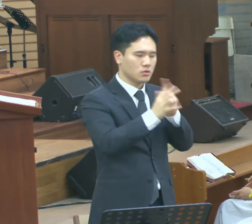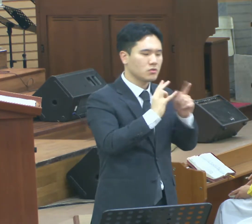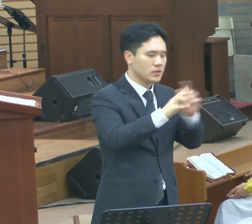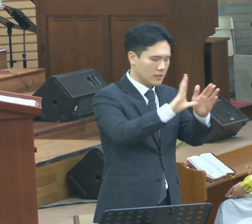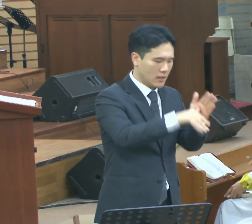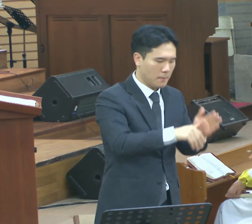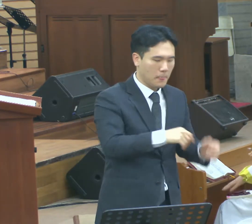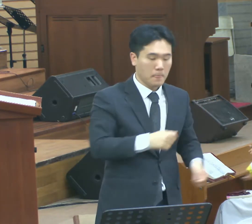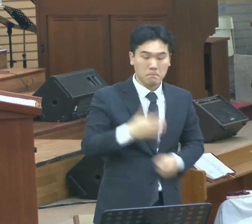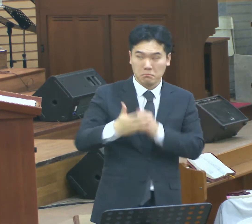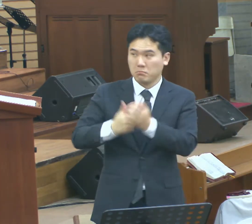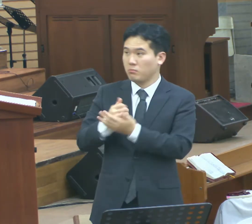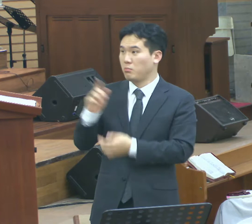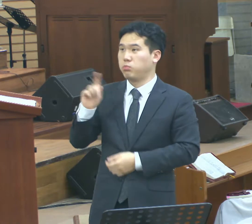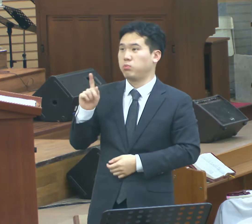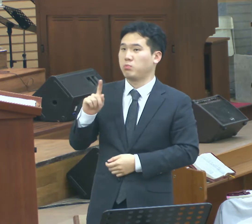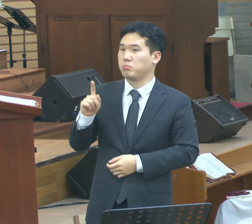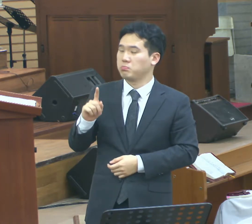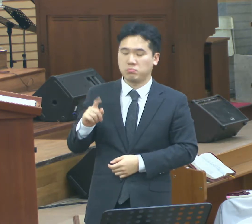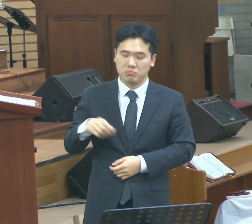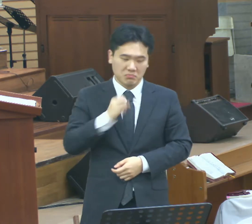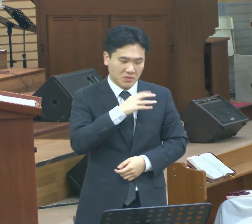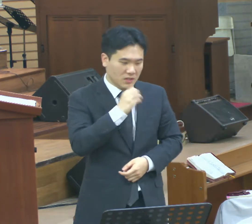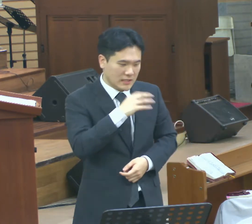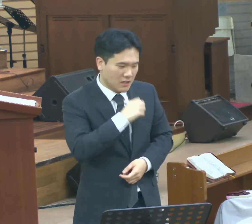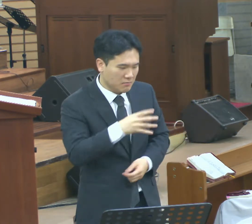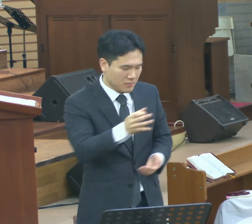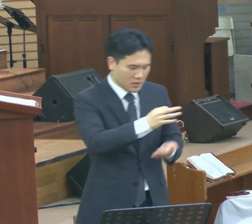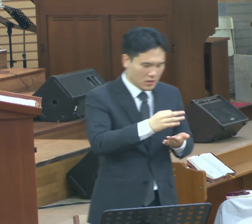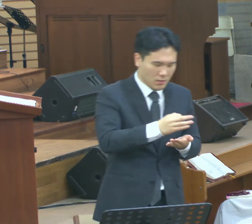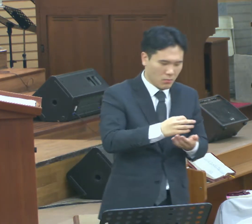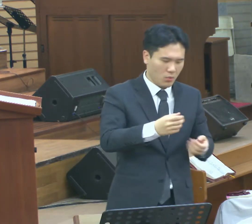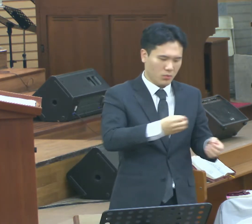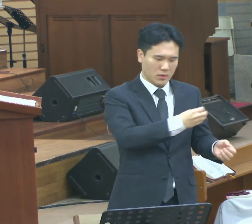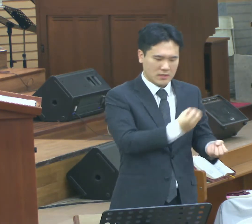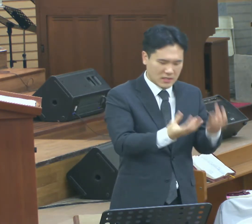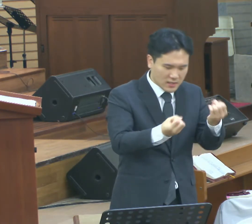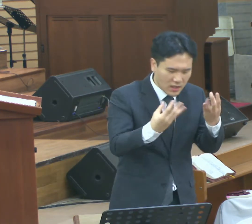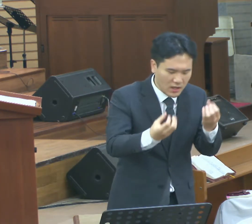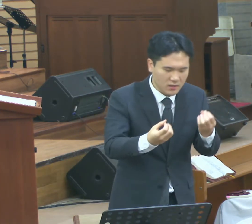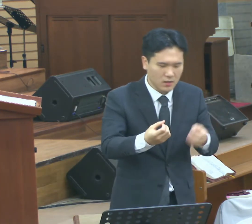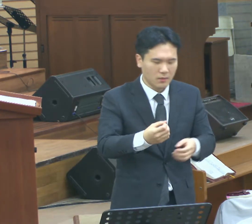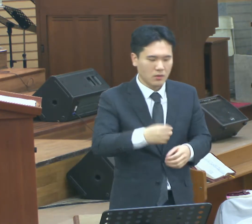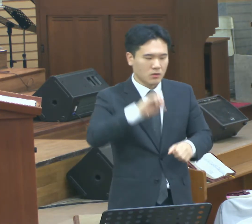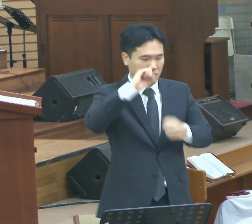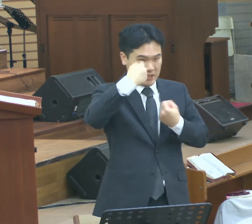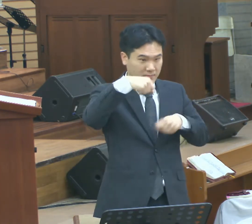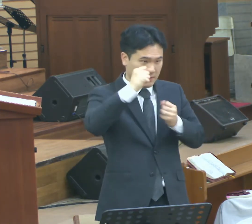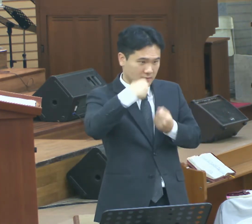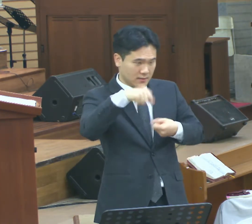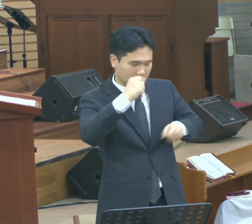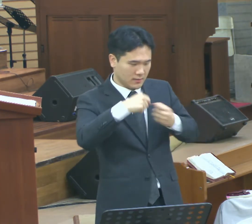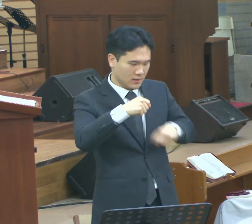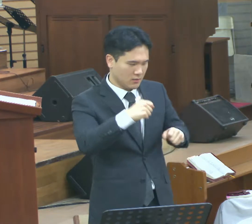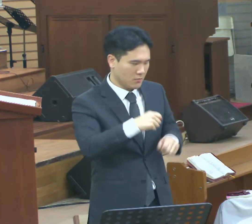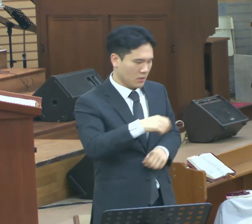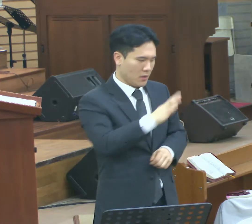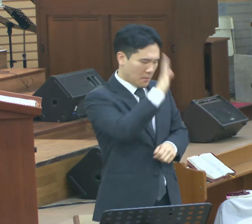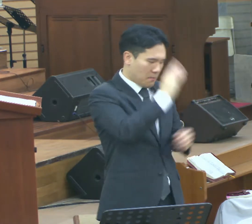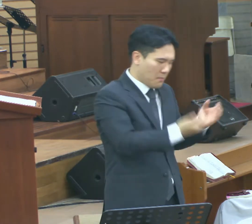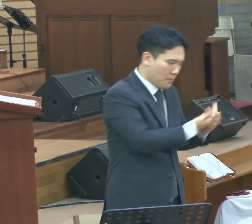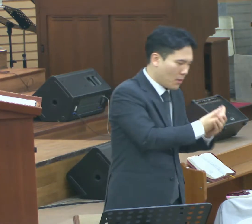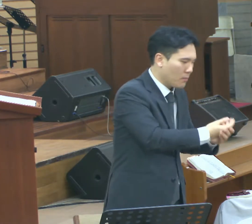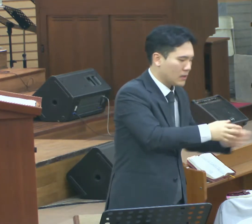갖다 바쳤어요. 그러니까 하나님이 말라기 선지자 통해서 백성들에게 따졌다고요. 저는 것, 병든 것을 드리는 것이 어찌